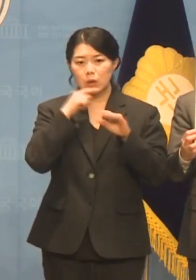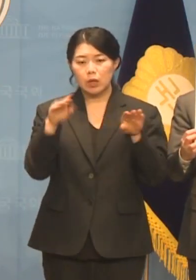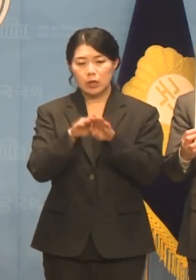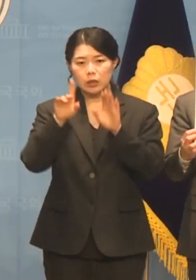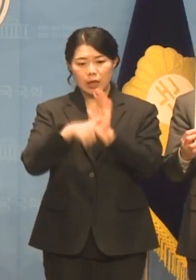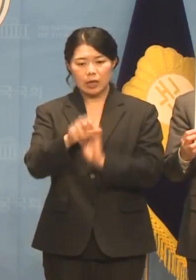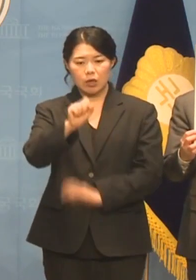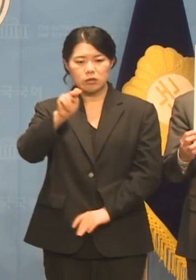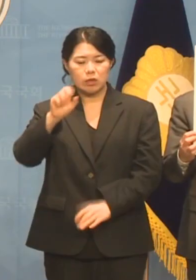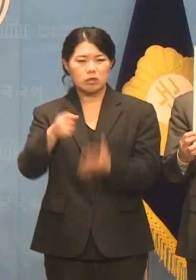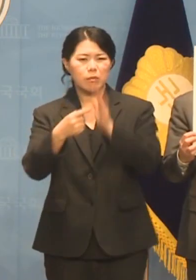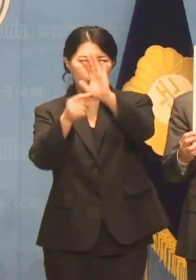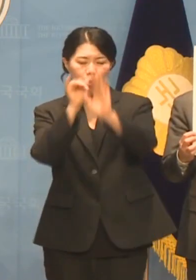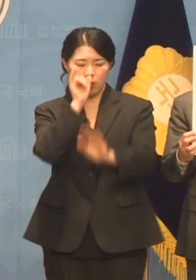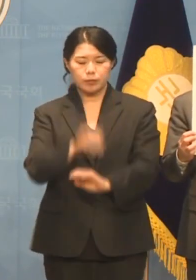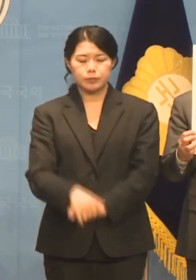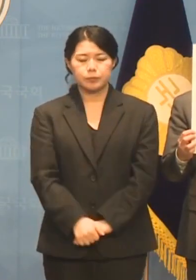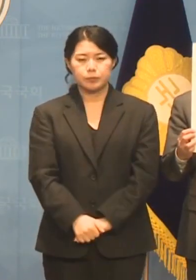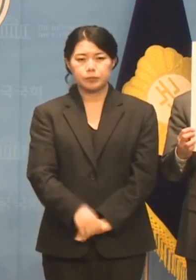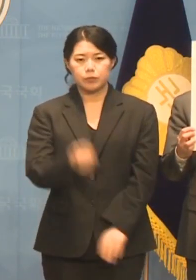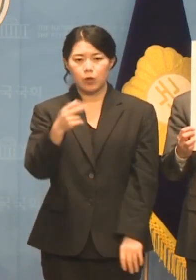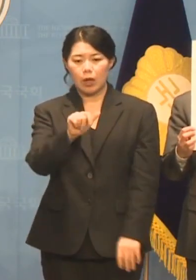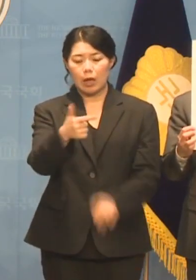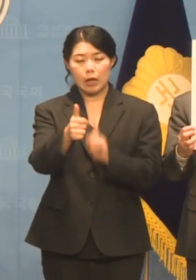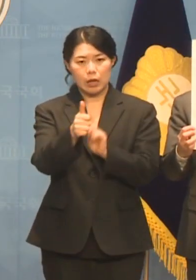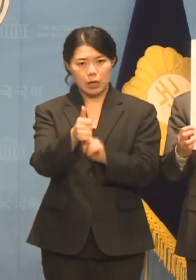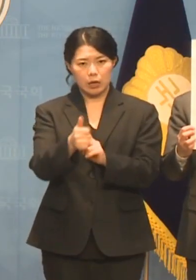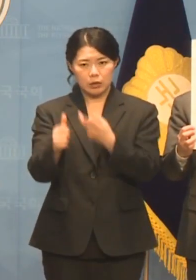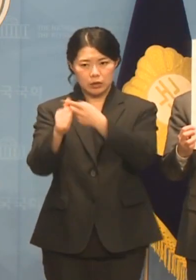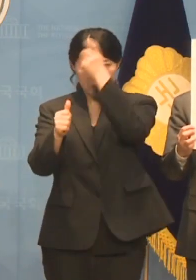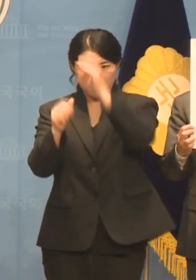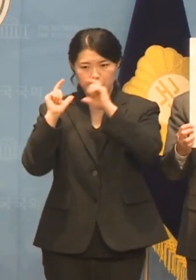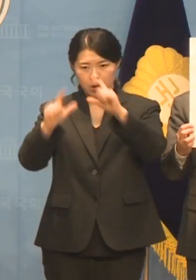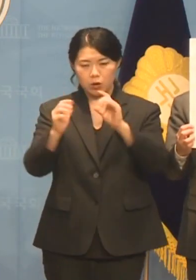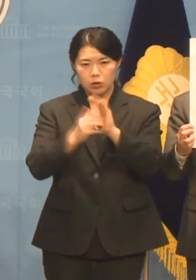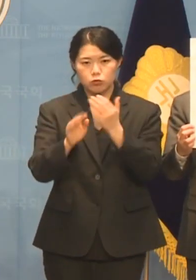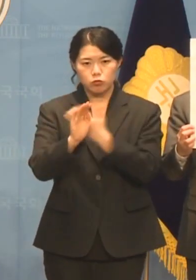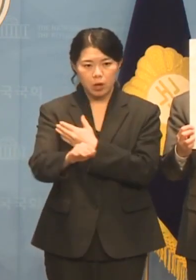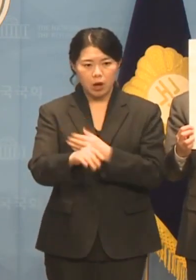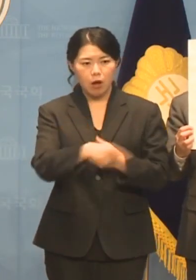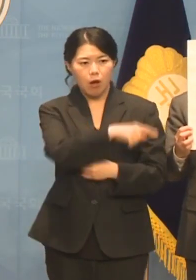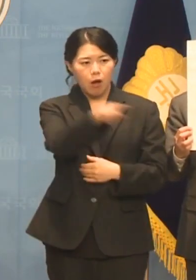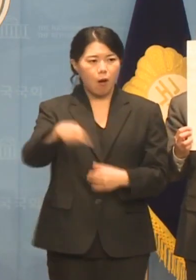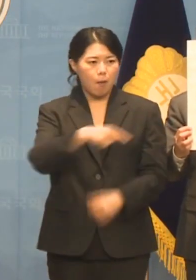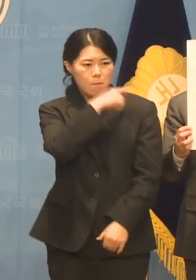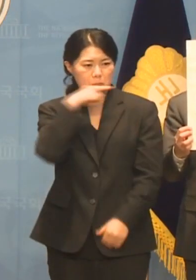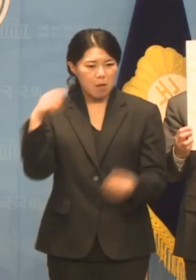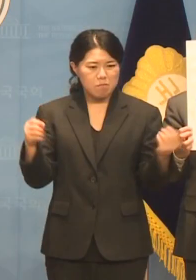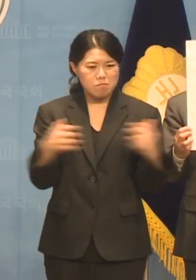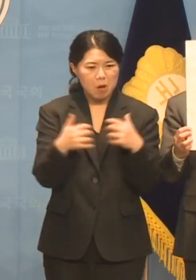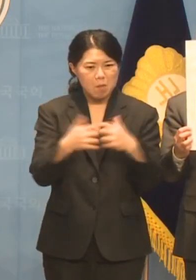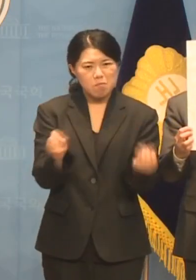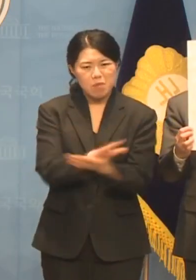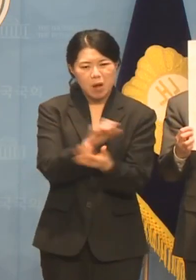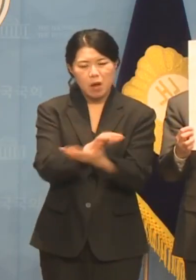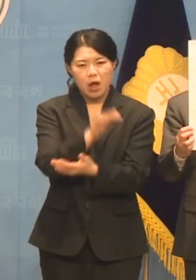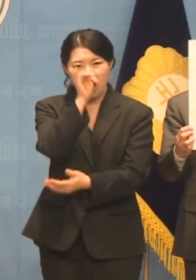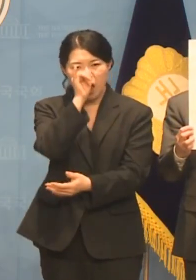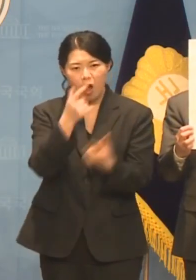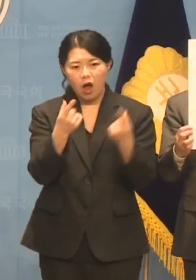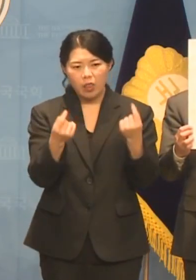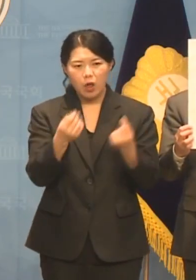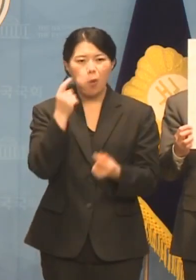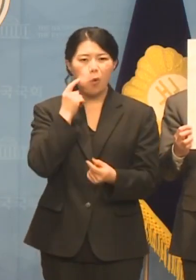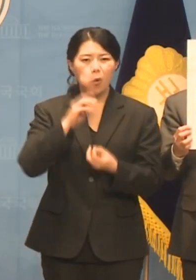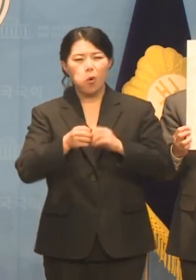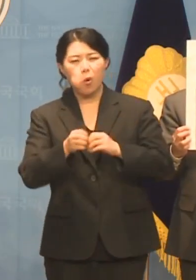연이틀간 SNS에 올렸습니다. 또한 한정석 씨는 탄핵이 인용되면 한강이 피로 물드는 내전이 발생할 수밖에 없다는 허위 조작